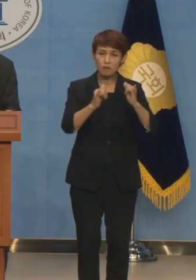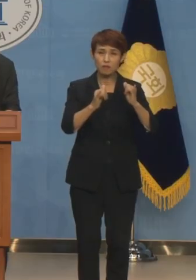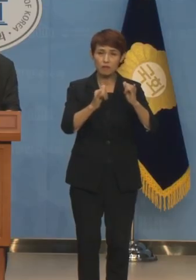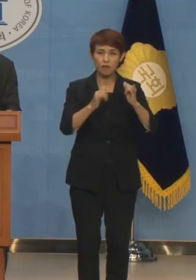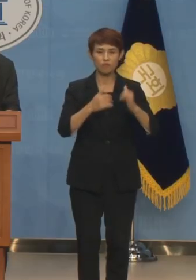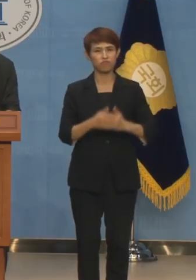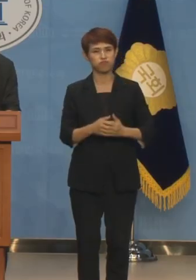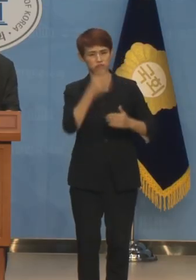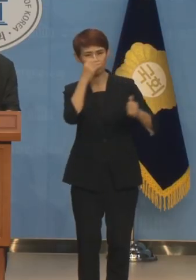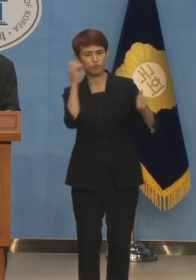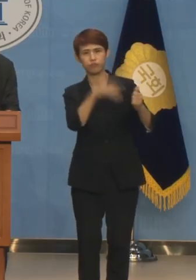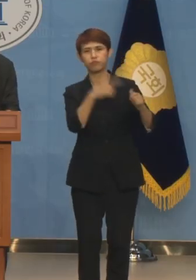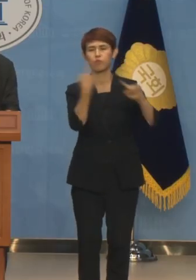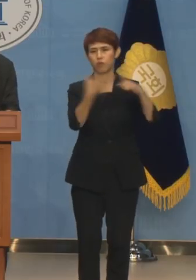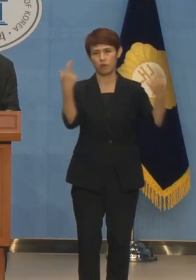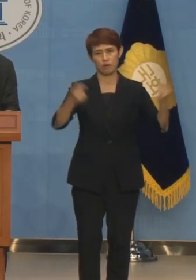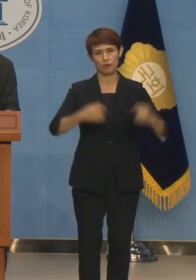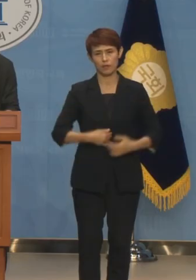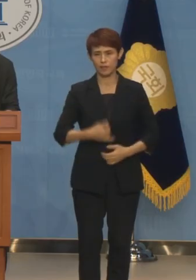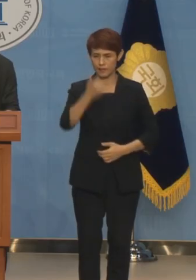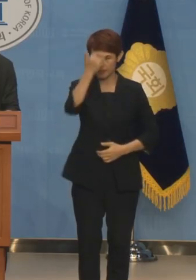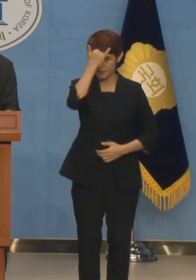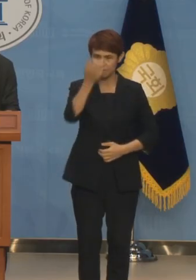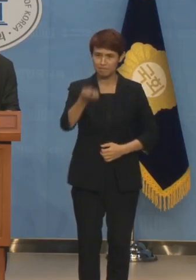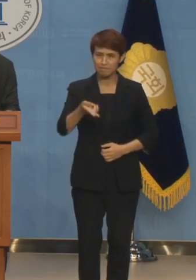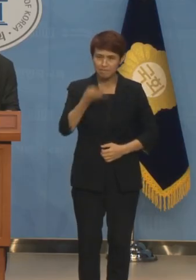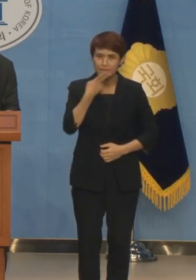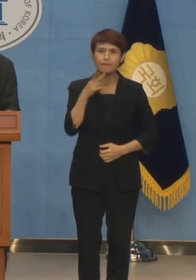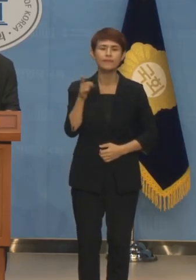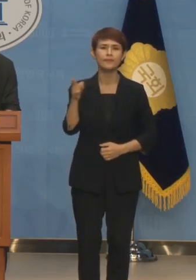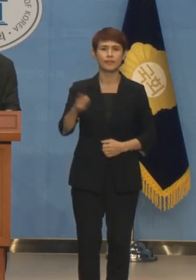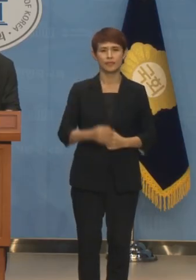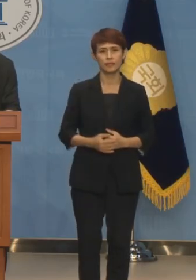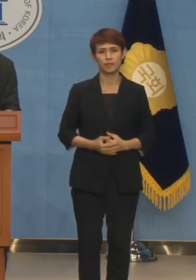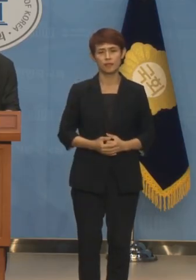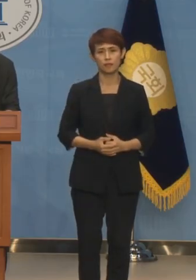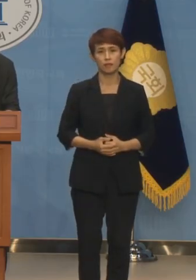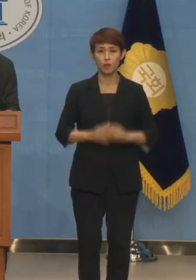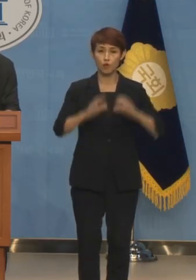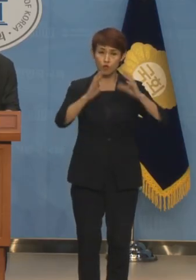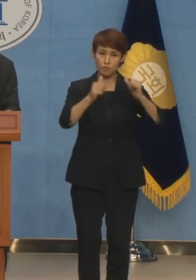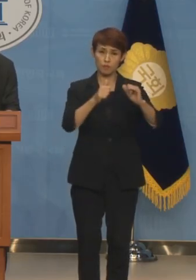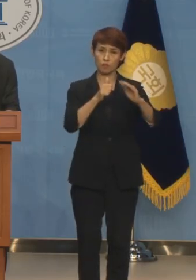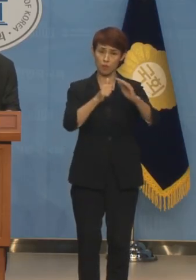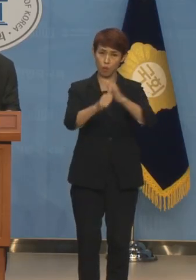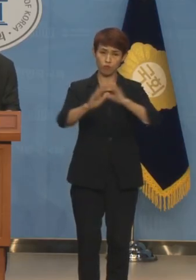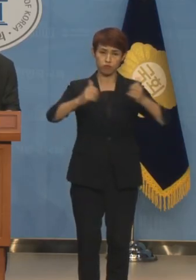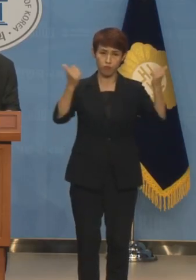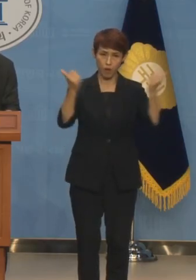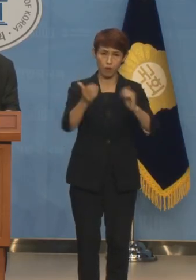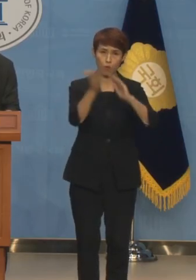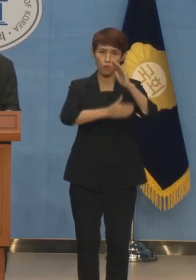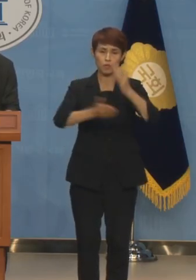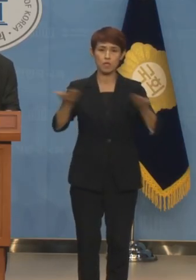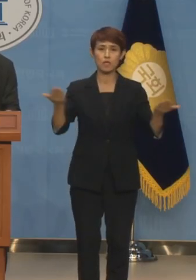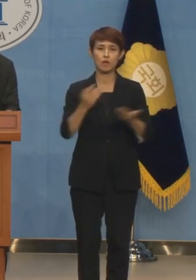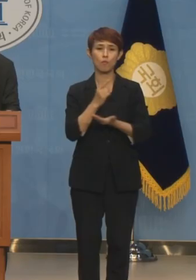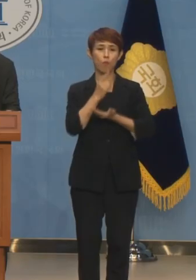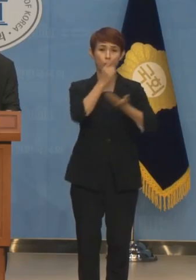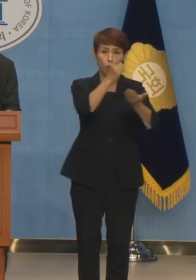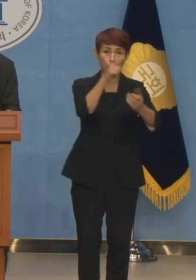노골적인 능멸입니다. 참으로 무례하고 파렴치합니다. 국민을 대표하는 국회의 공식 업무